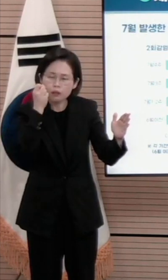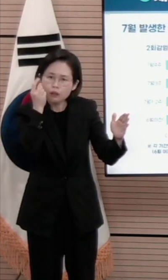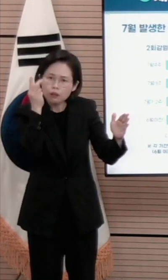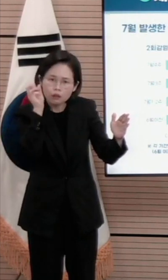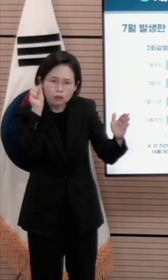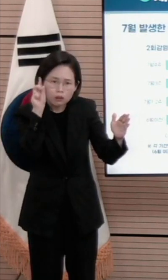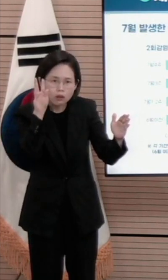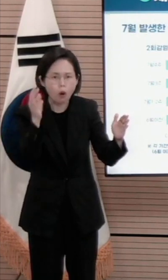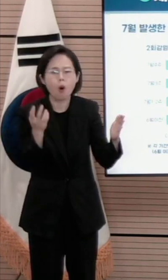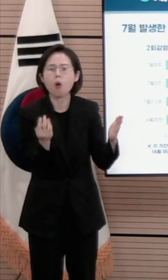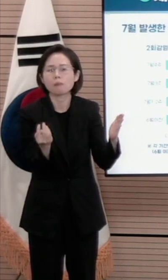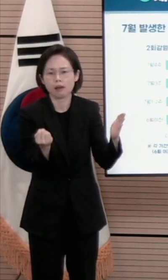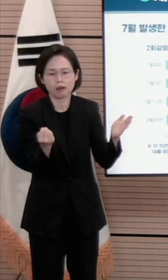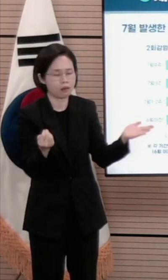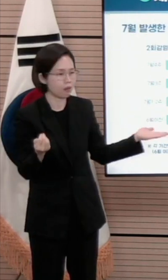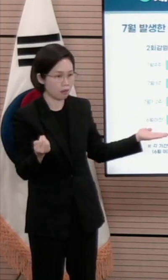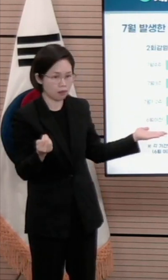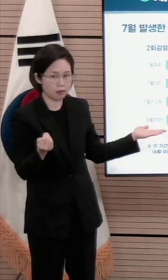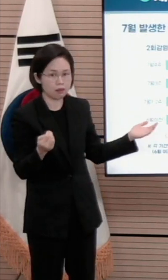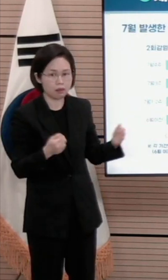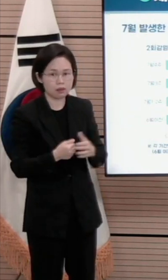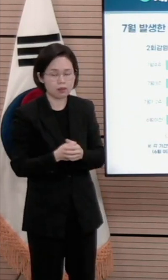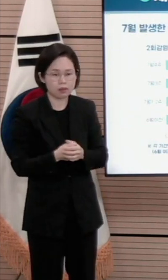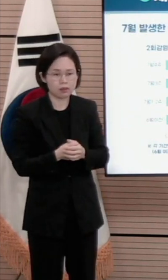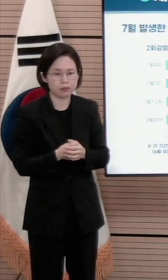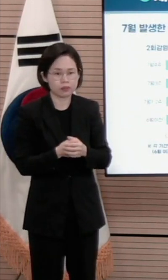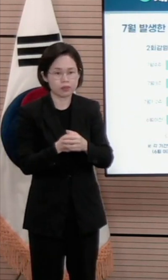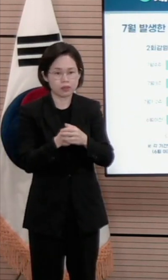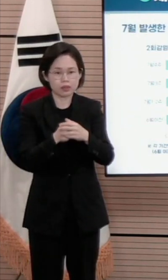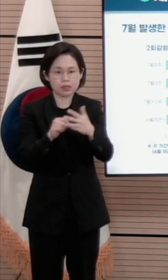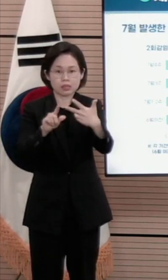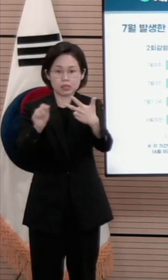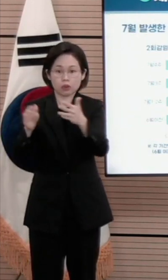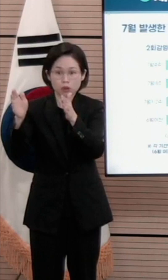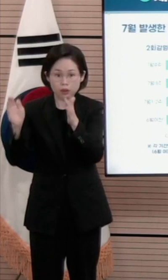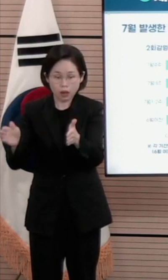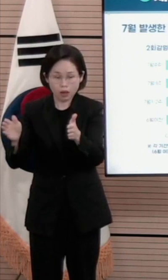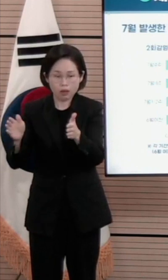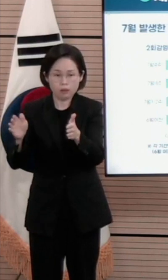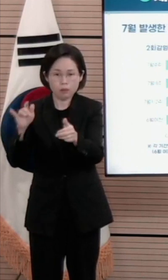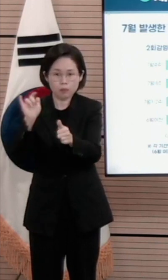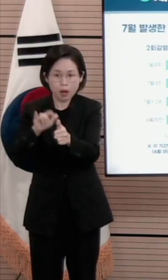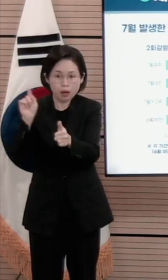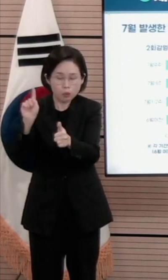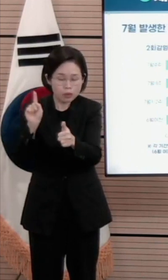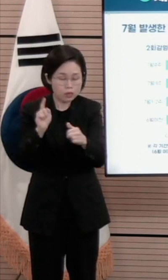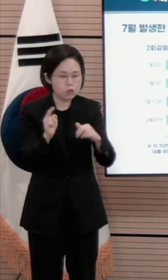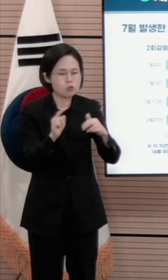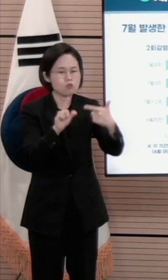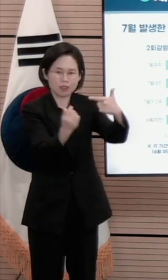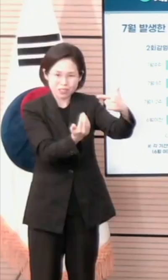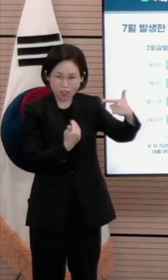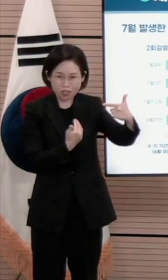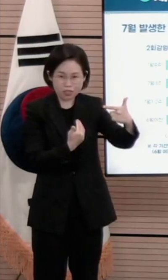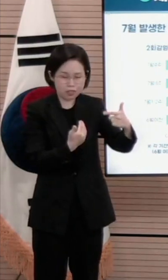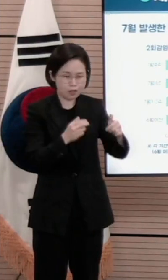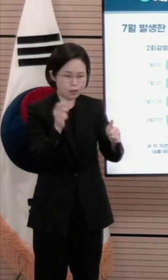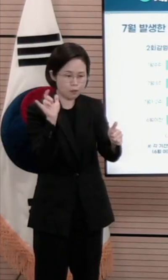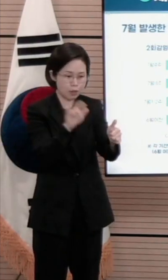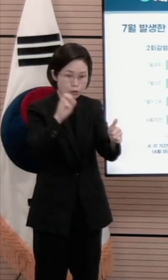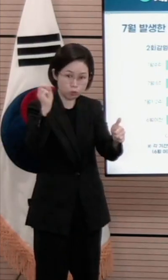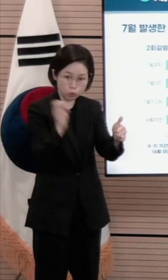동안 발생한 사례와 그 전에 발생한 사례를 보시겠습니다. 6월 이전의 경우에는